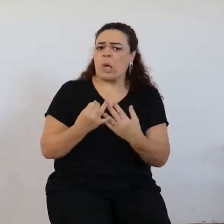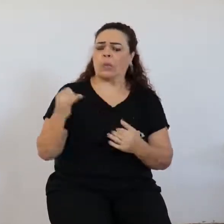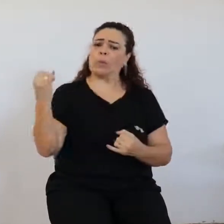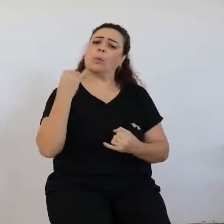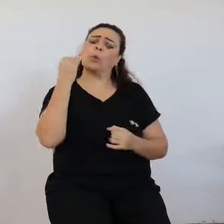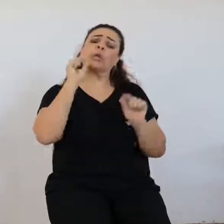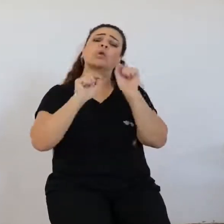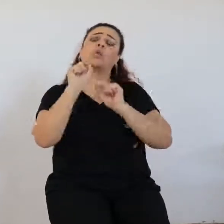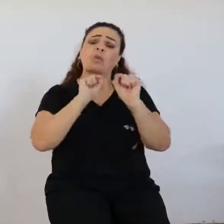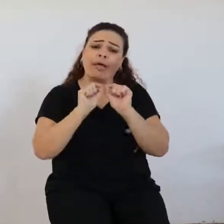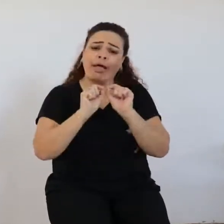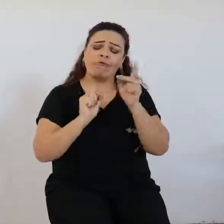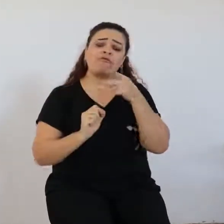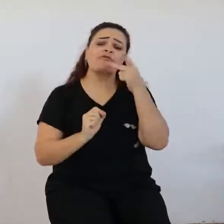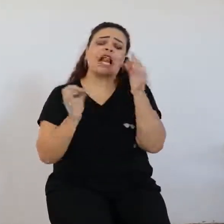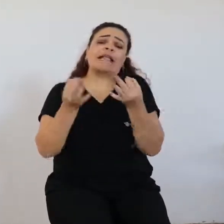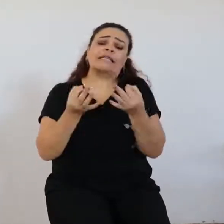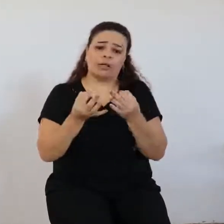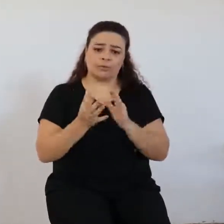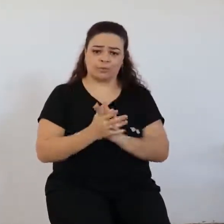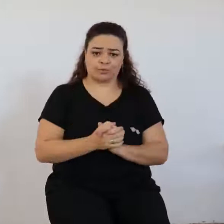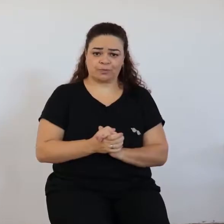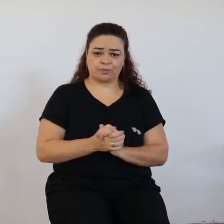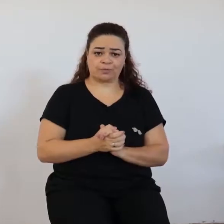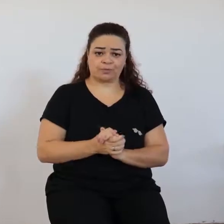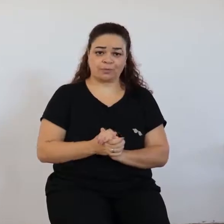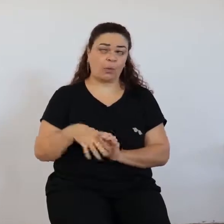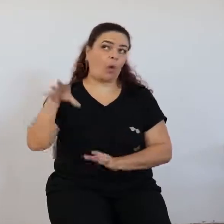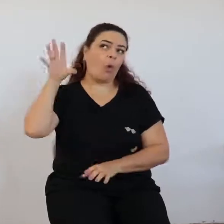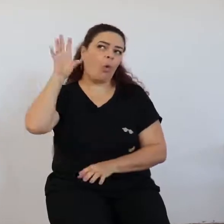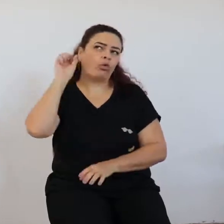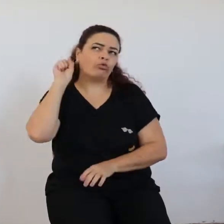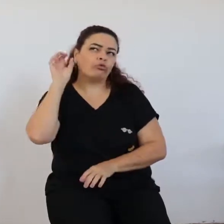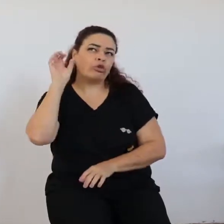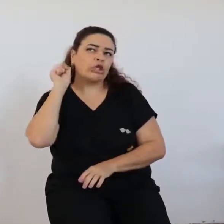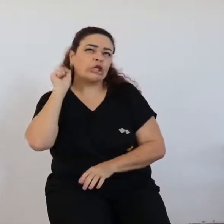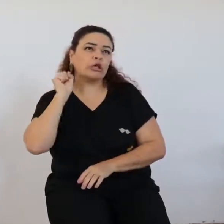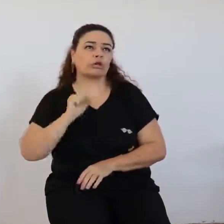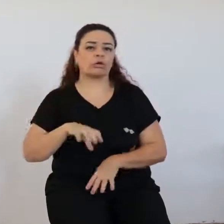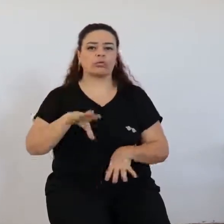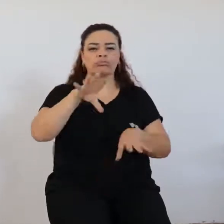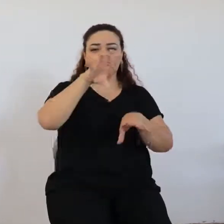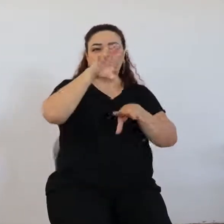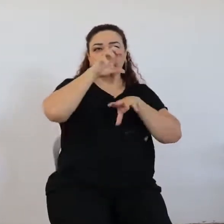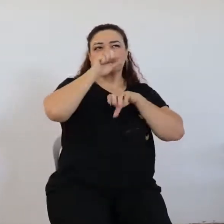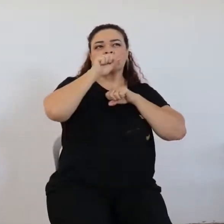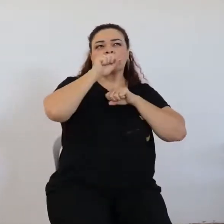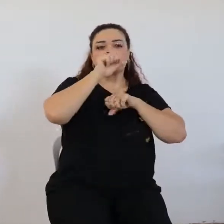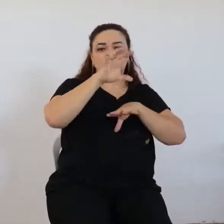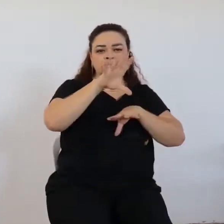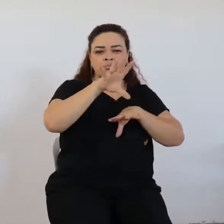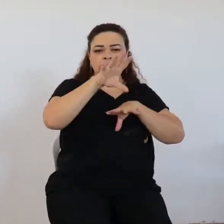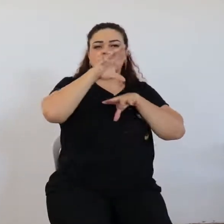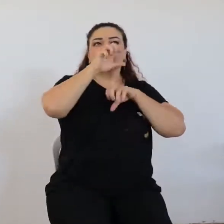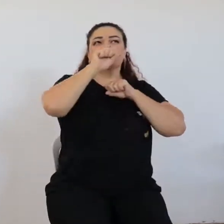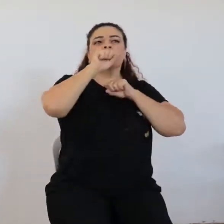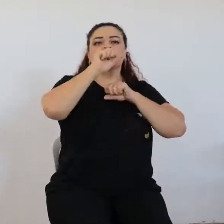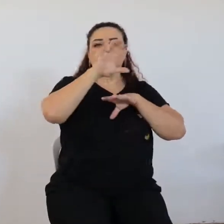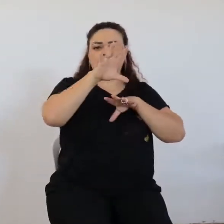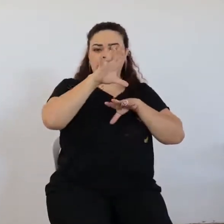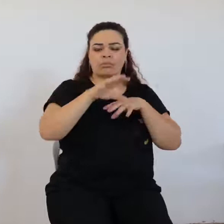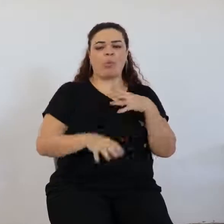importante para a criança falar bem, né? Ela ter uma boa audição, ela respirar bem, ela conseguir mastigar bem